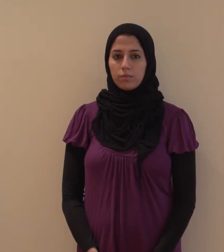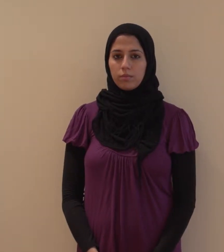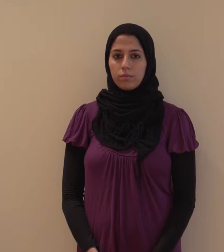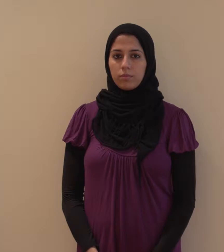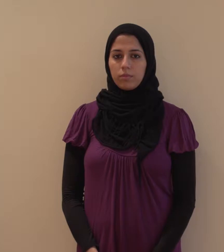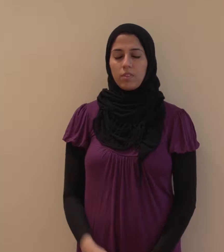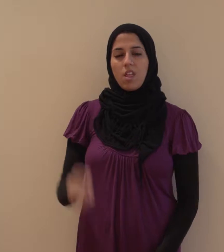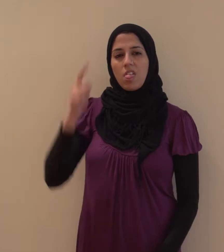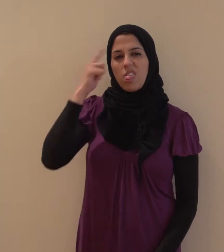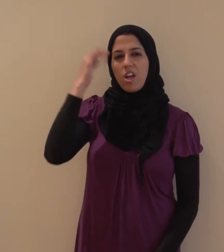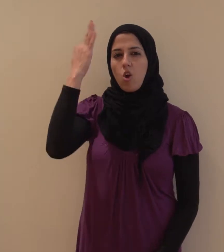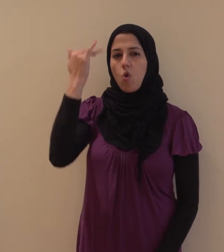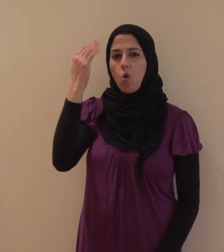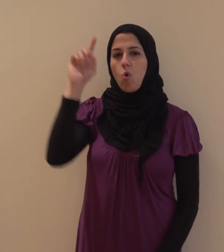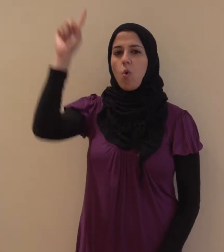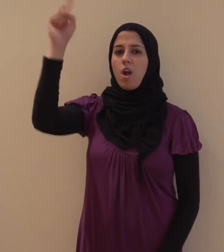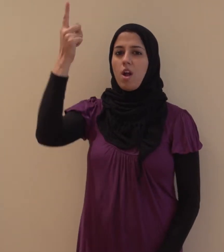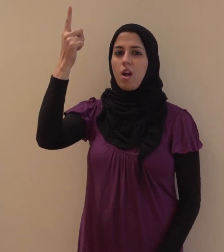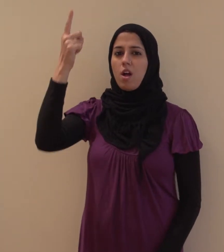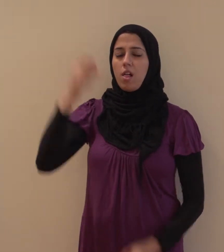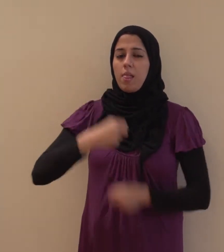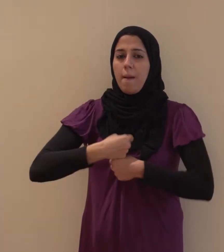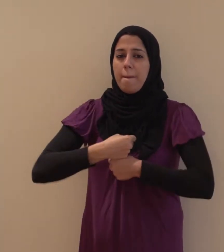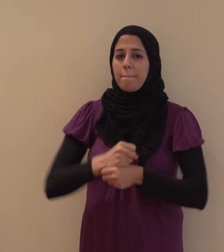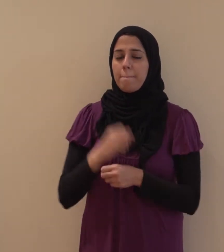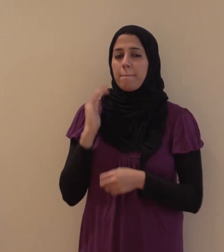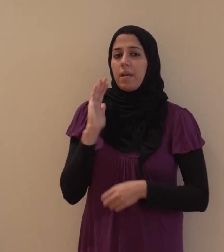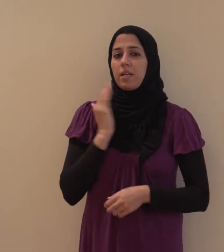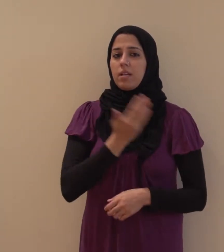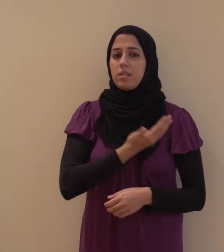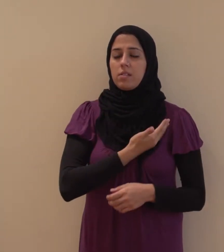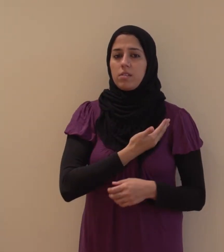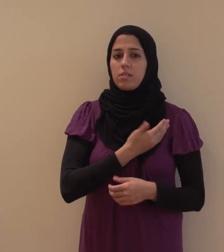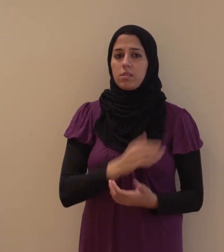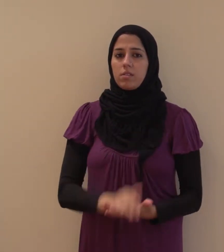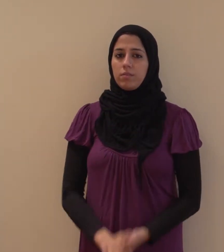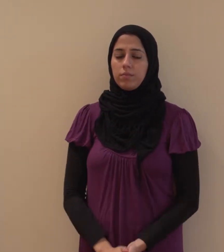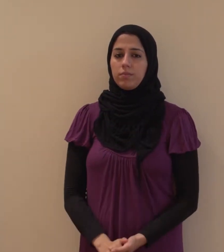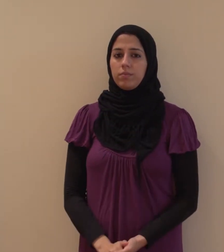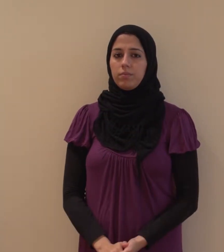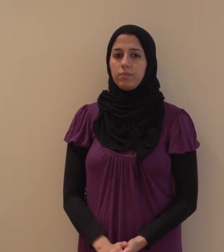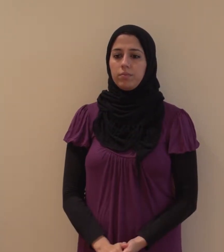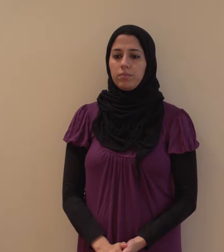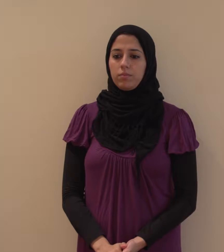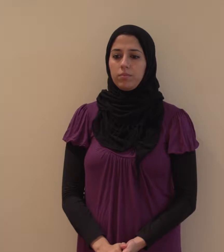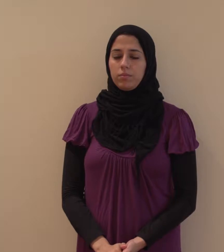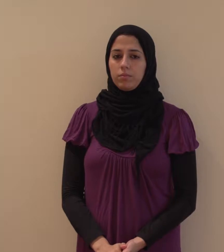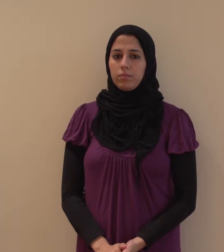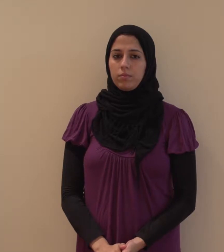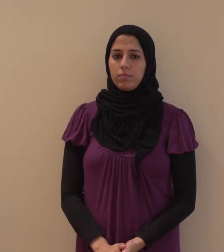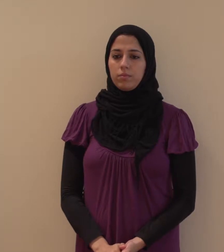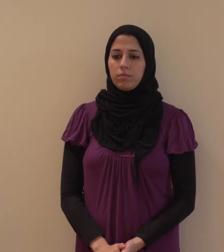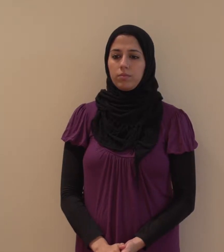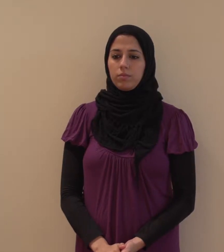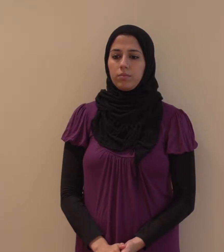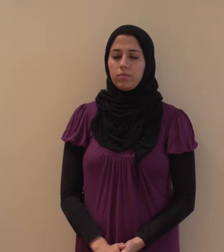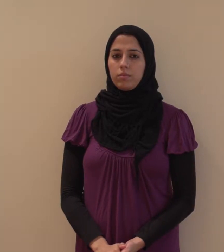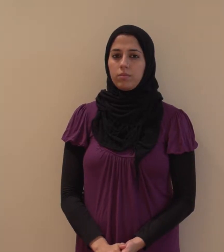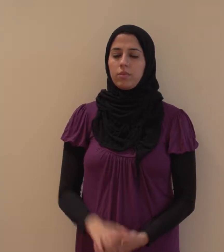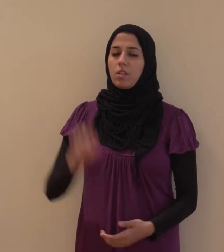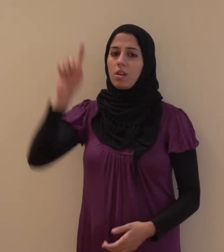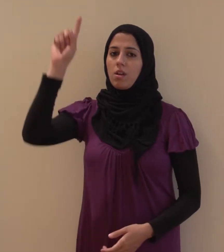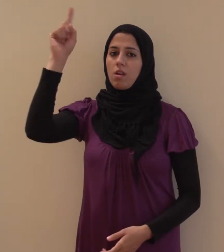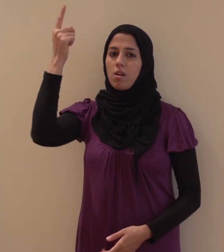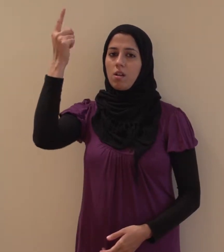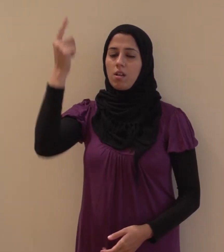Allah subhanahu wa ta'ala mentions, وَمَا جَعَلْنَا لِبَشَرٍ مِّن قَبْلِكَ الْخُلْدِ أَفَإِن مِتَّ فَهُمُ الْخَالِدُونَ. Allah subhanahu wa